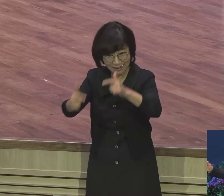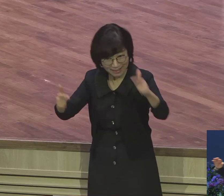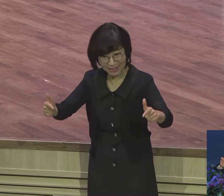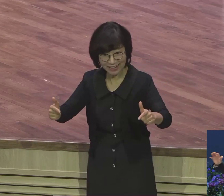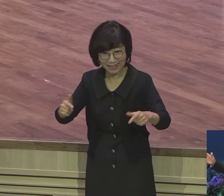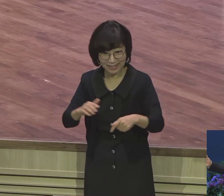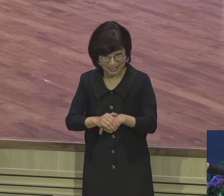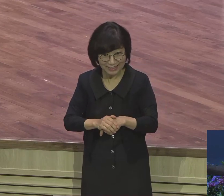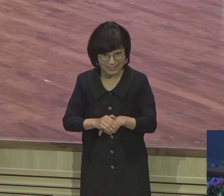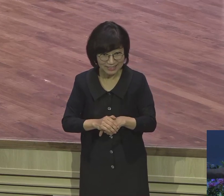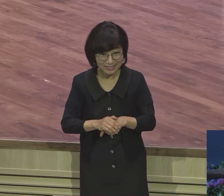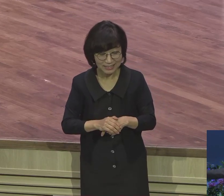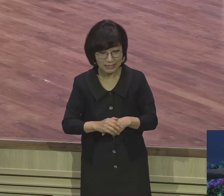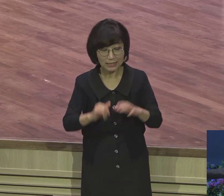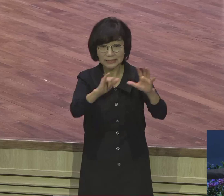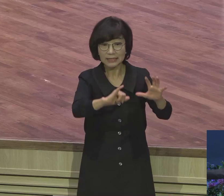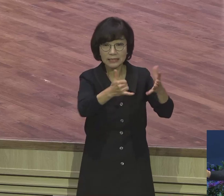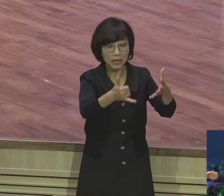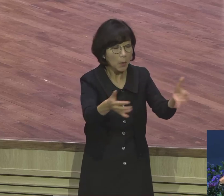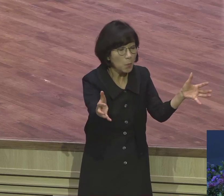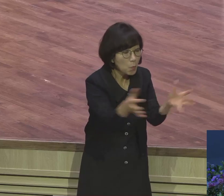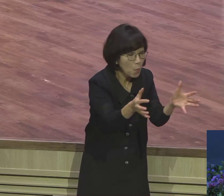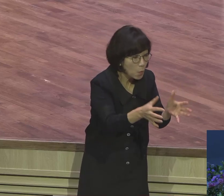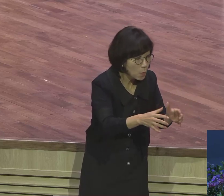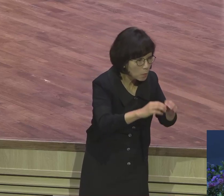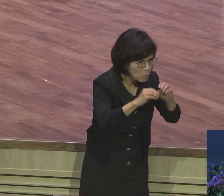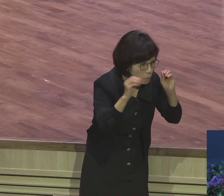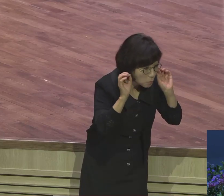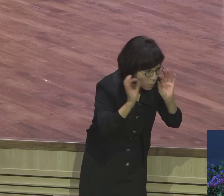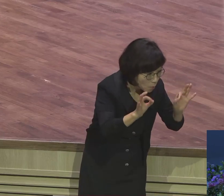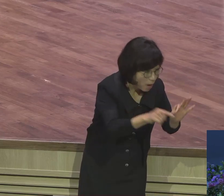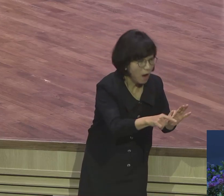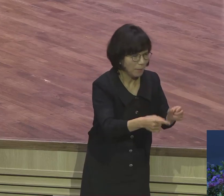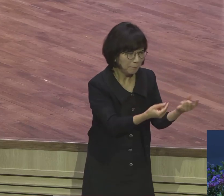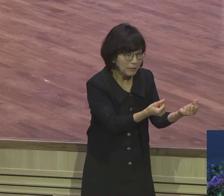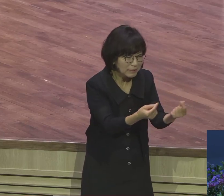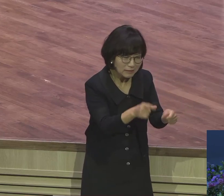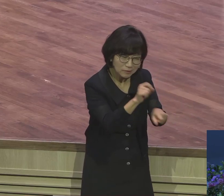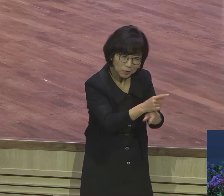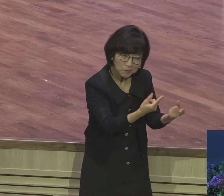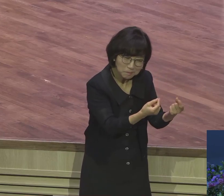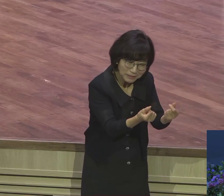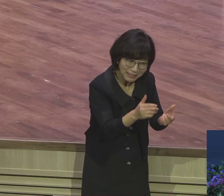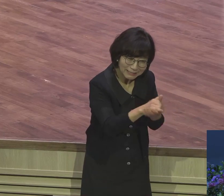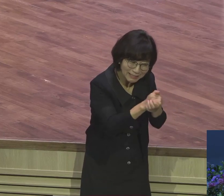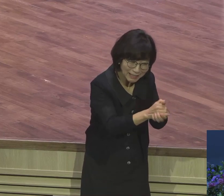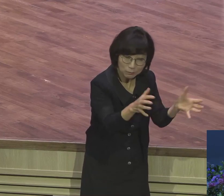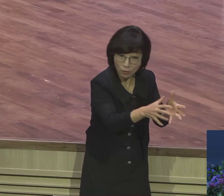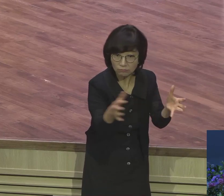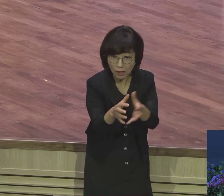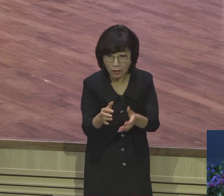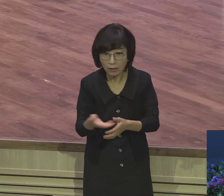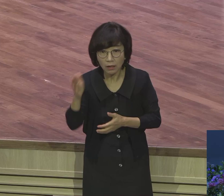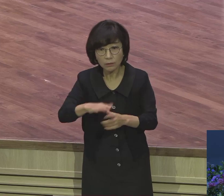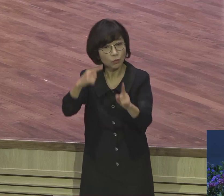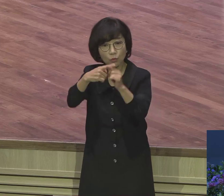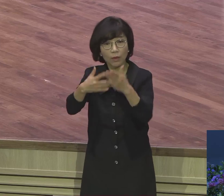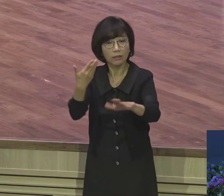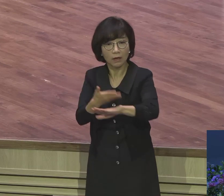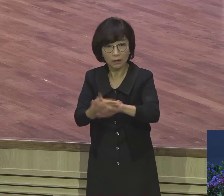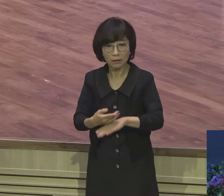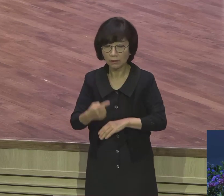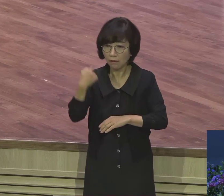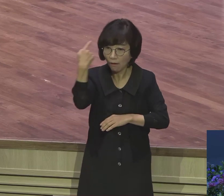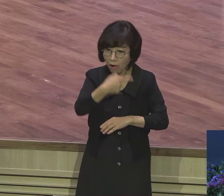세상에는 비슷비슷한 사람끼리 모입니다. 그런데 교회는 안 그래요. 다 다른 사람. 이렇게 서로 다른 사람들이 모여서 뭘